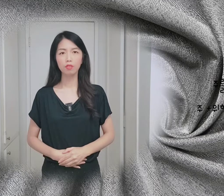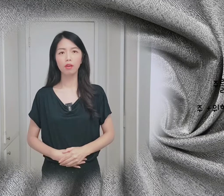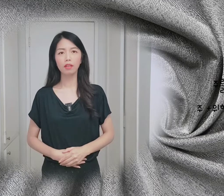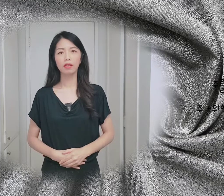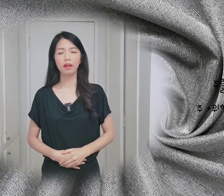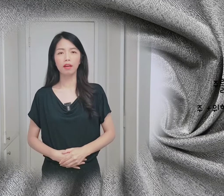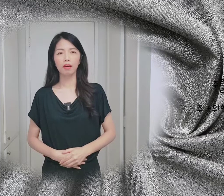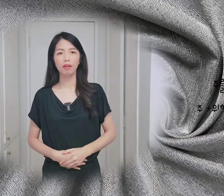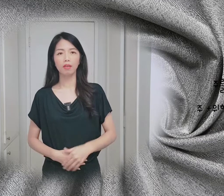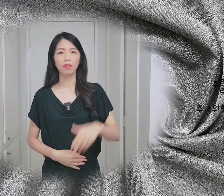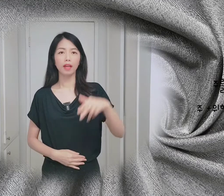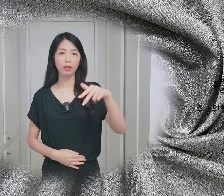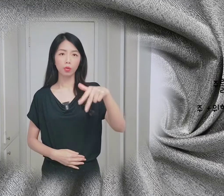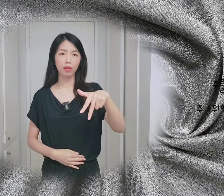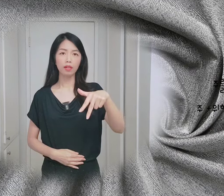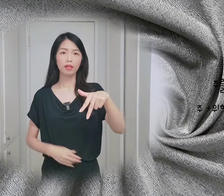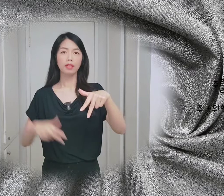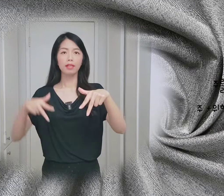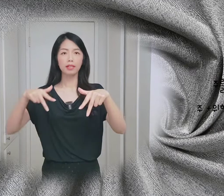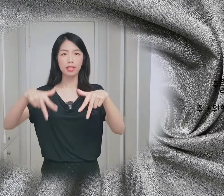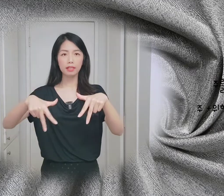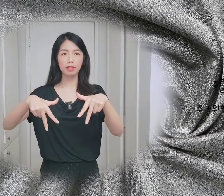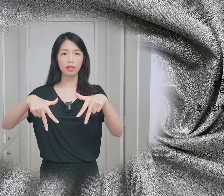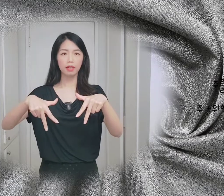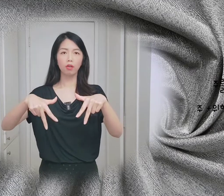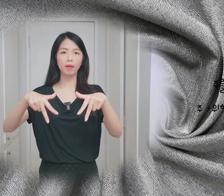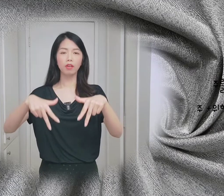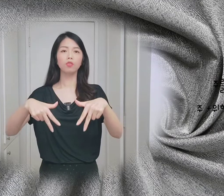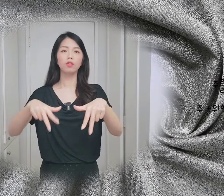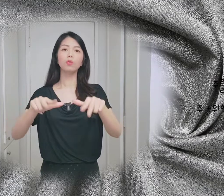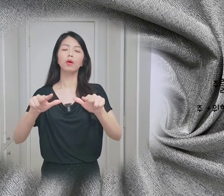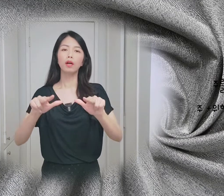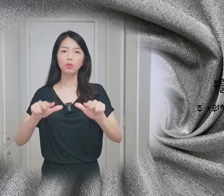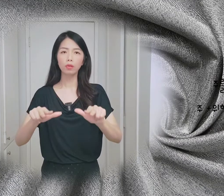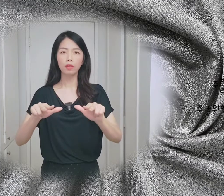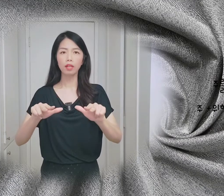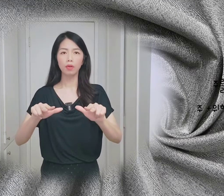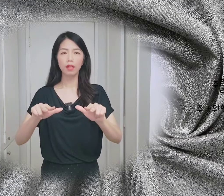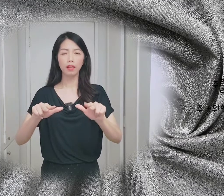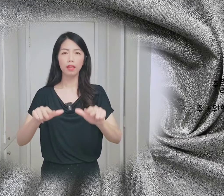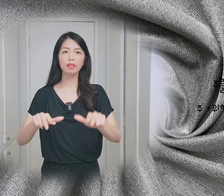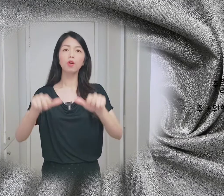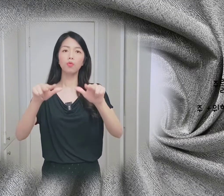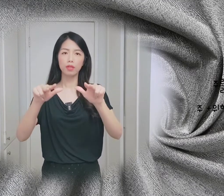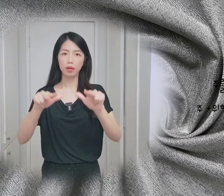하는 뜻의 수어는 양손을 지읒을 이렇게 만들어 주시고 손등이 위를 향하게 해서 위에서를